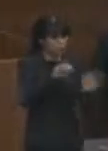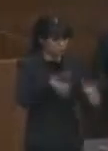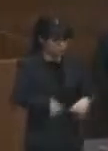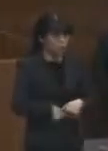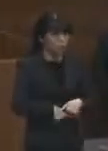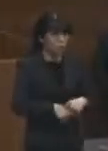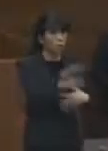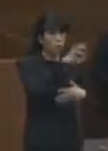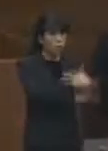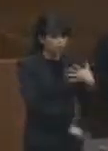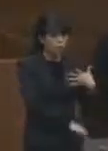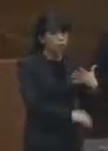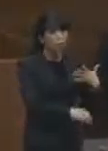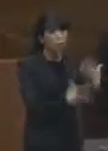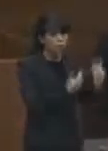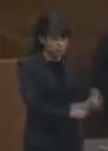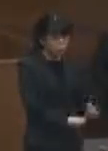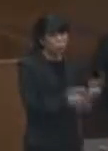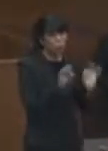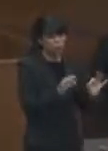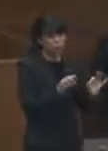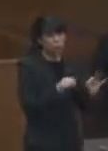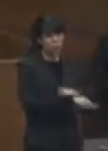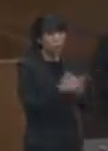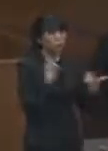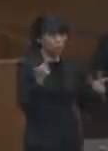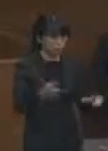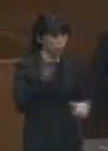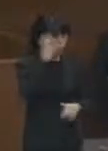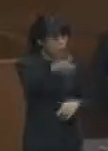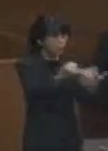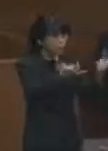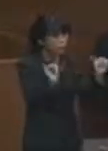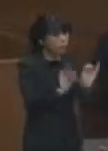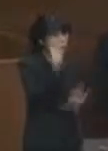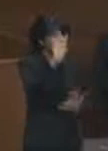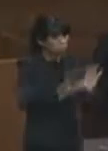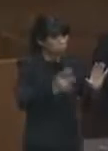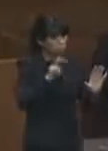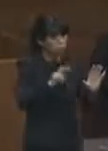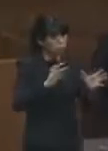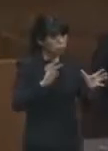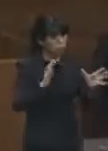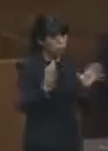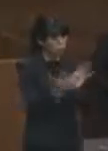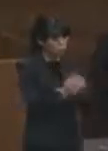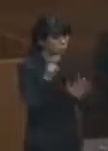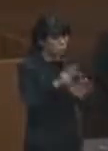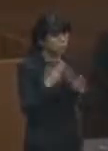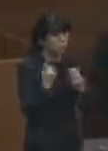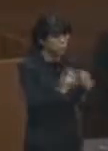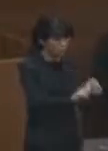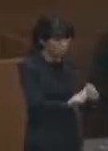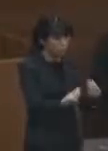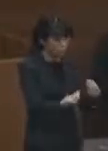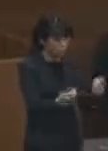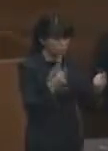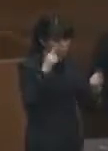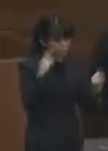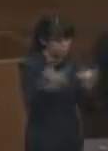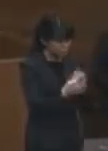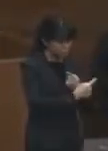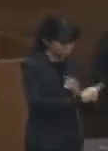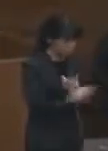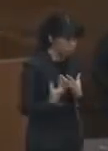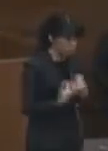ができればそれでよしというものではなく、将来の社会情勢の推移等を踏まえつつ普段の見直しを図っていかなければなら